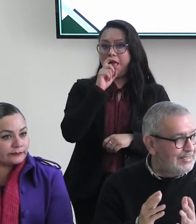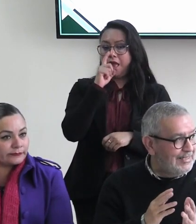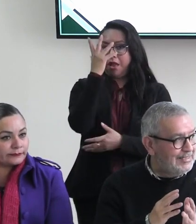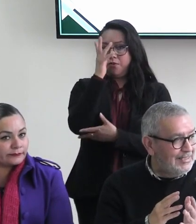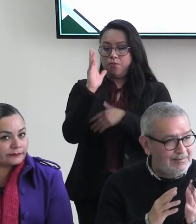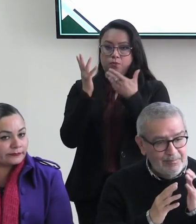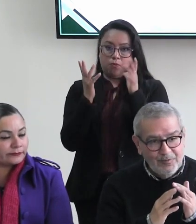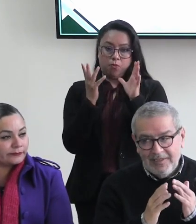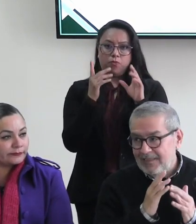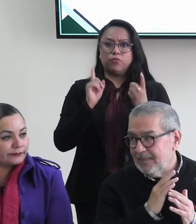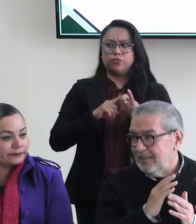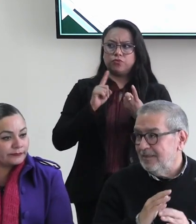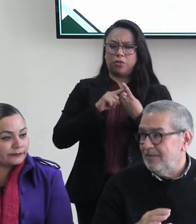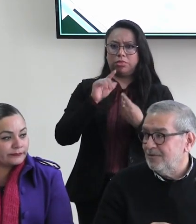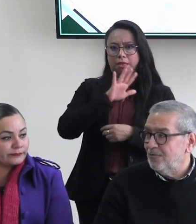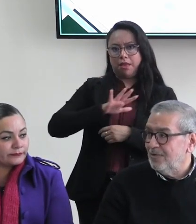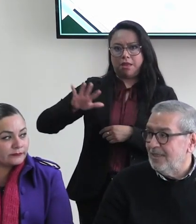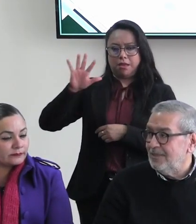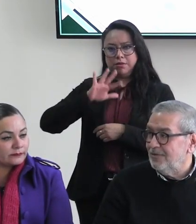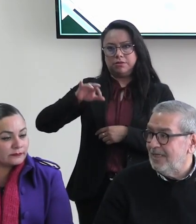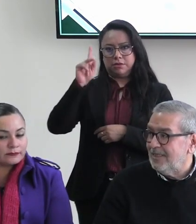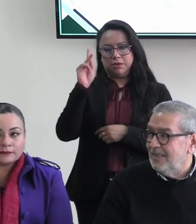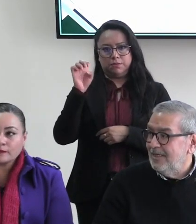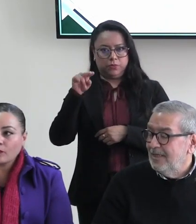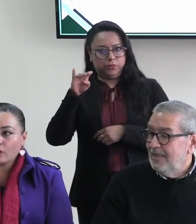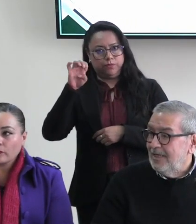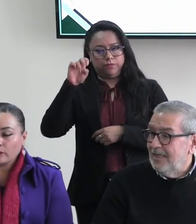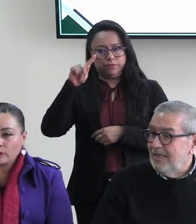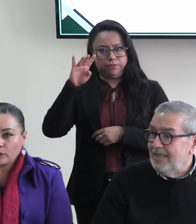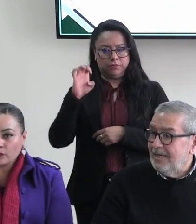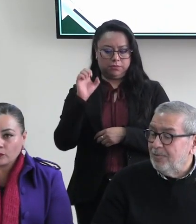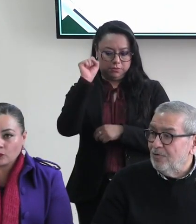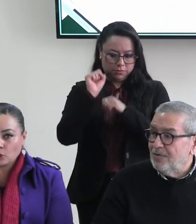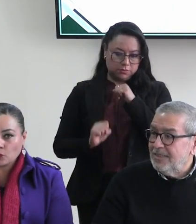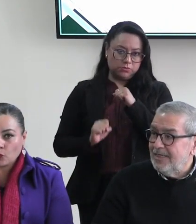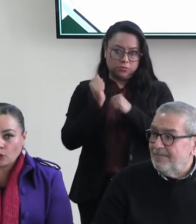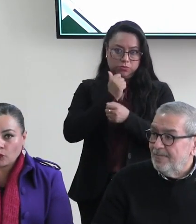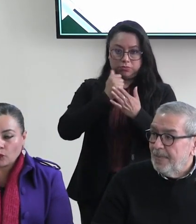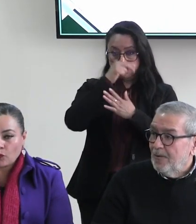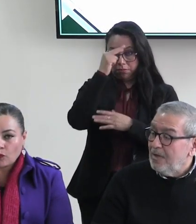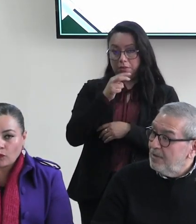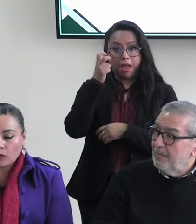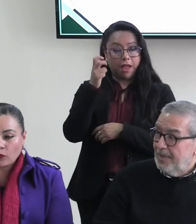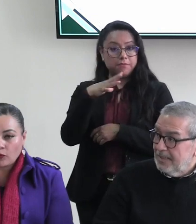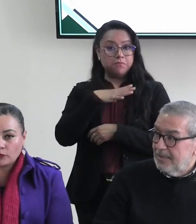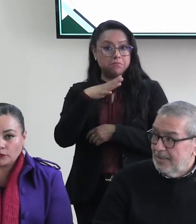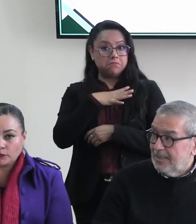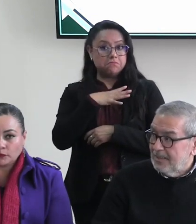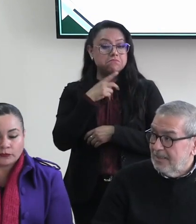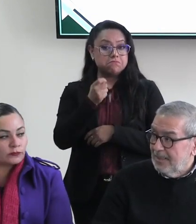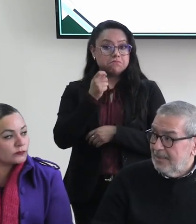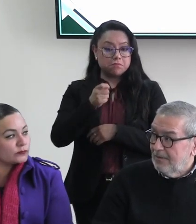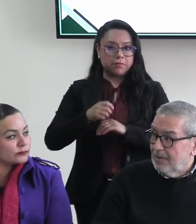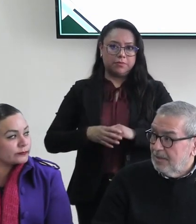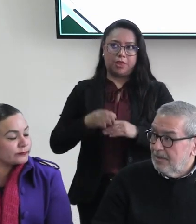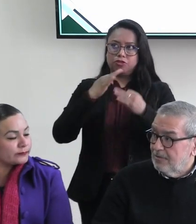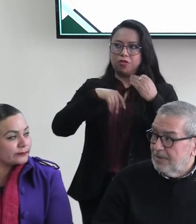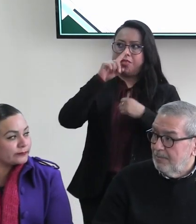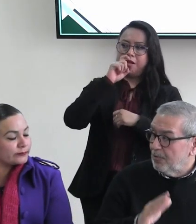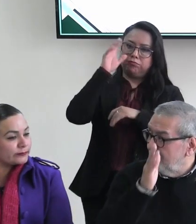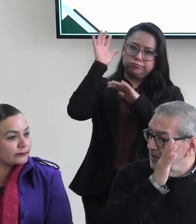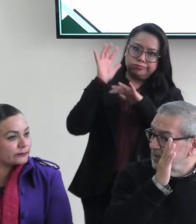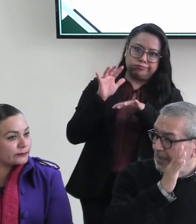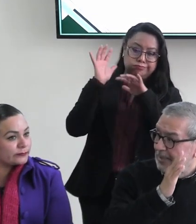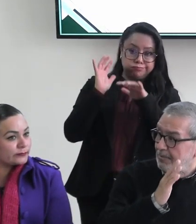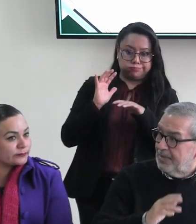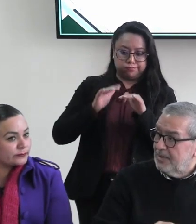esta parte hacia el poniente sur de la ciudad, y que produce una buena parte de la cantidad de agua que se usa,